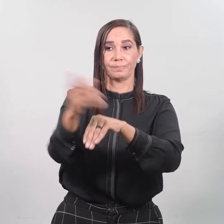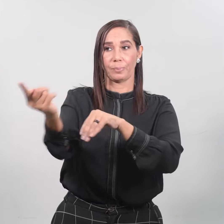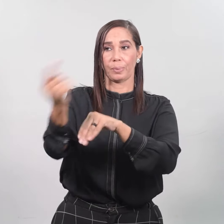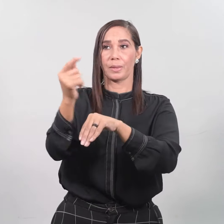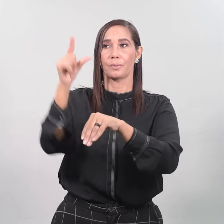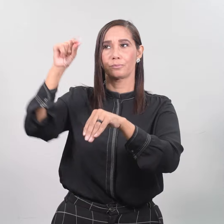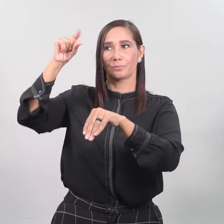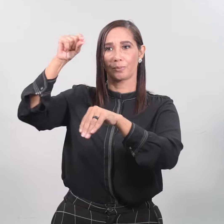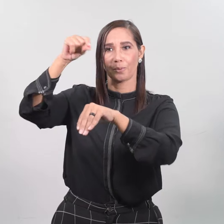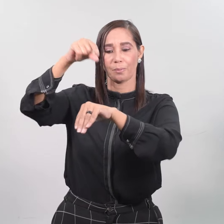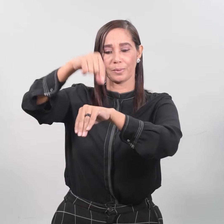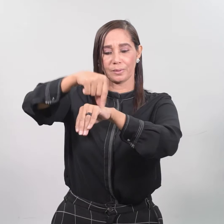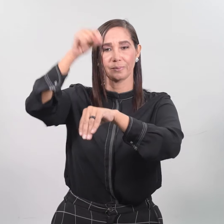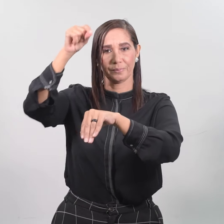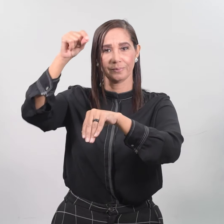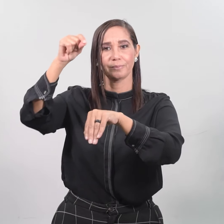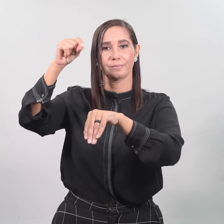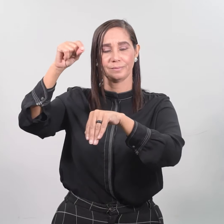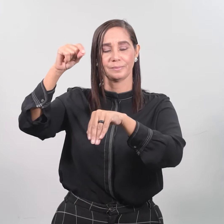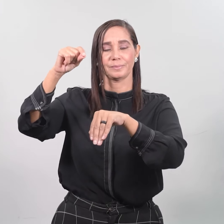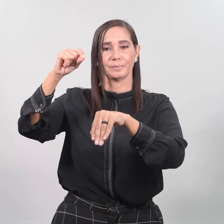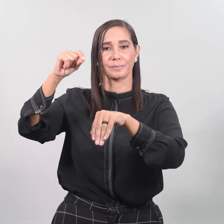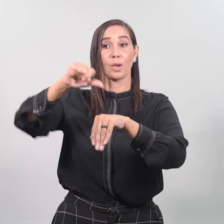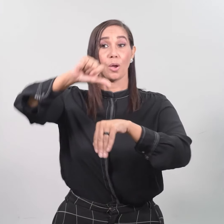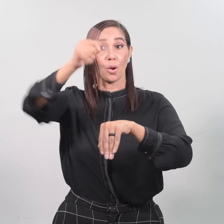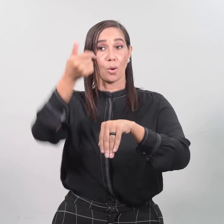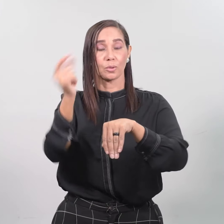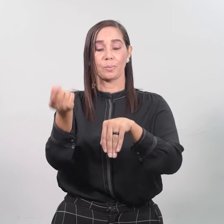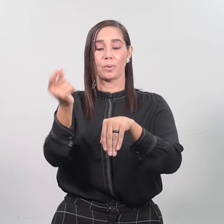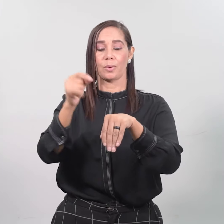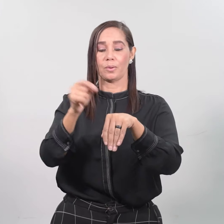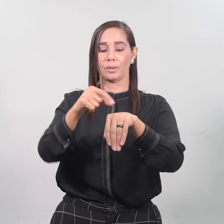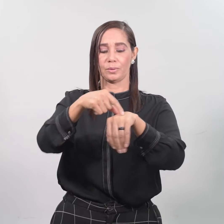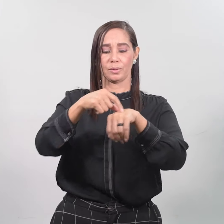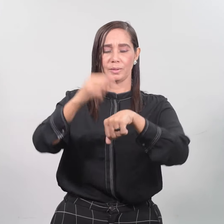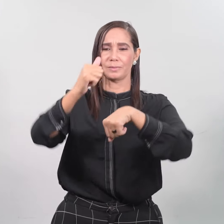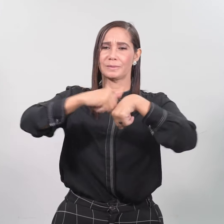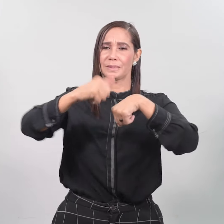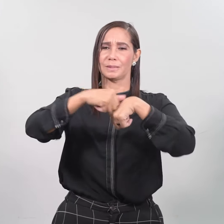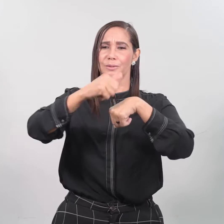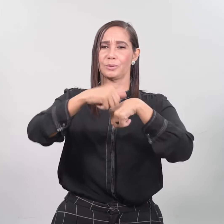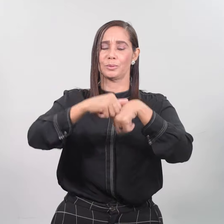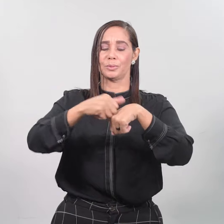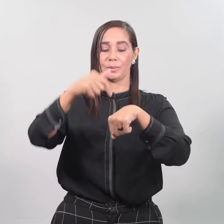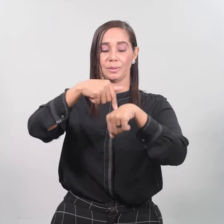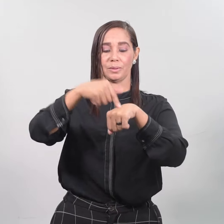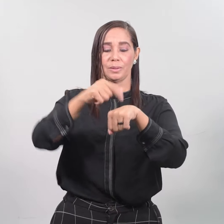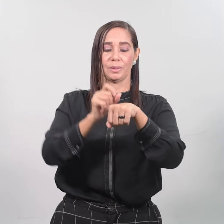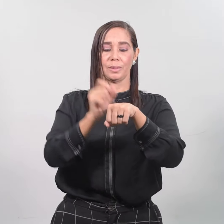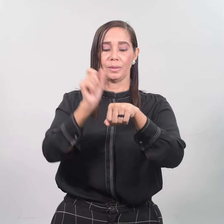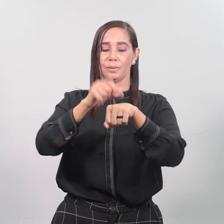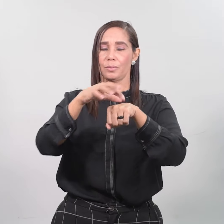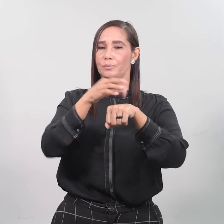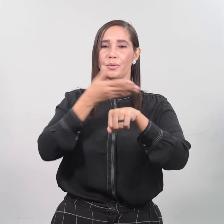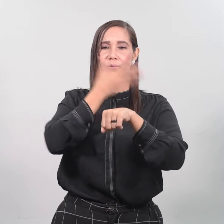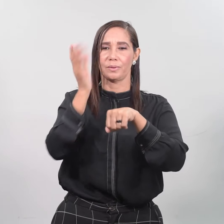pájaros y se lo comieron. Otro poco cayó en terreno pedregoso, donde apenas tenía tierra. Y como